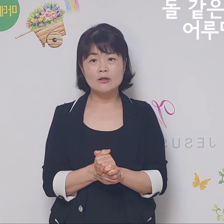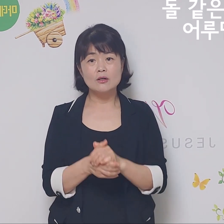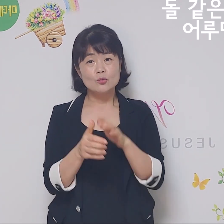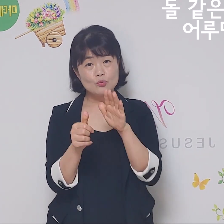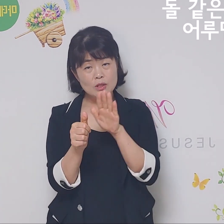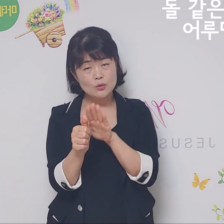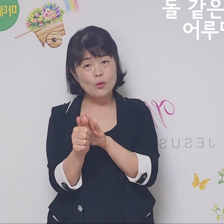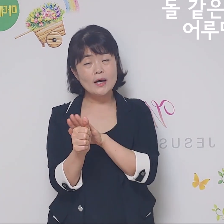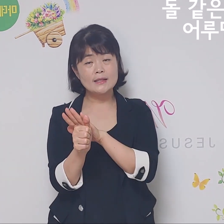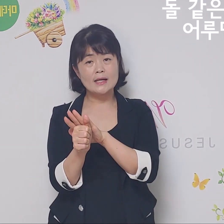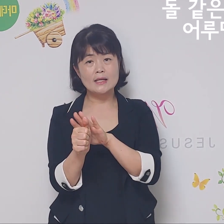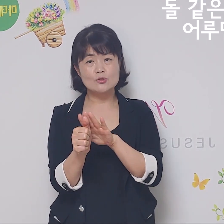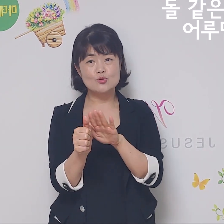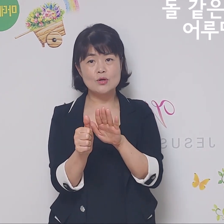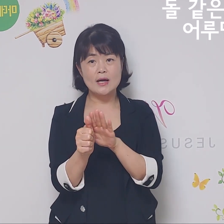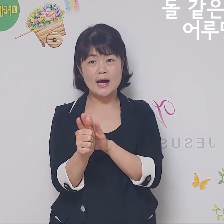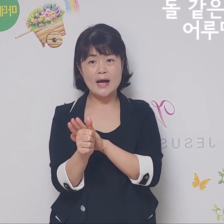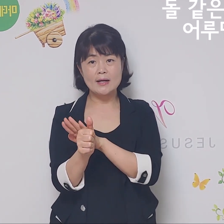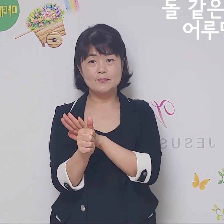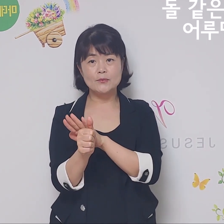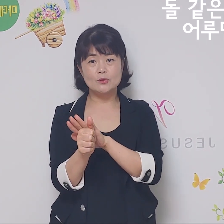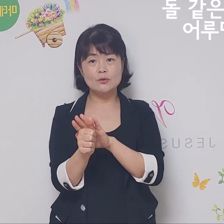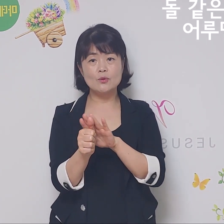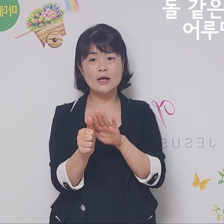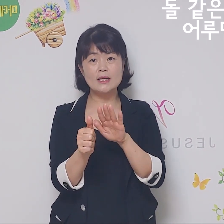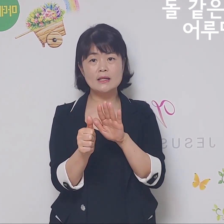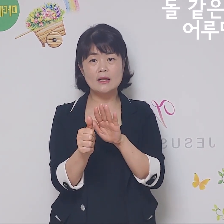어루만지다는요, 위로하다라는 수화랑